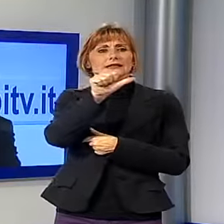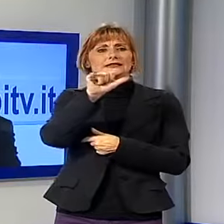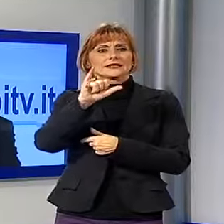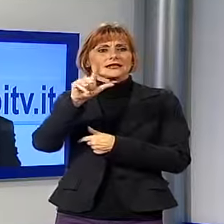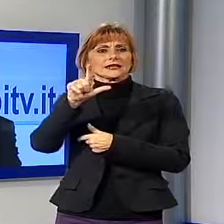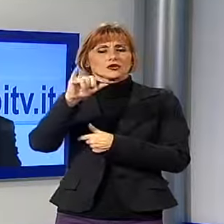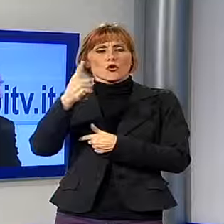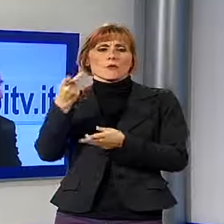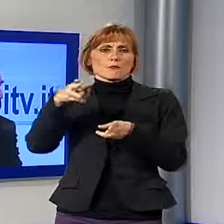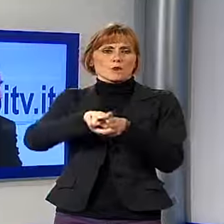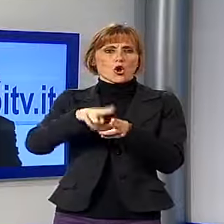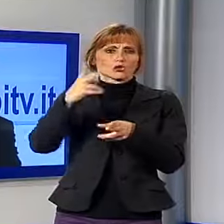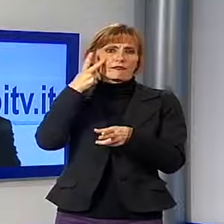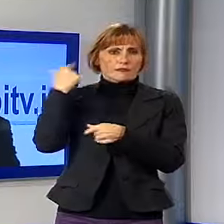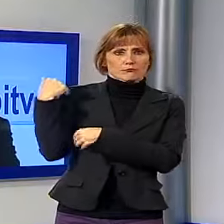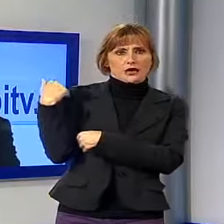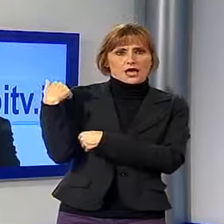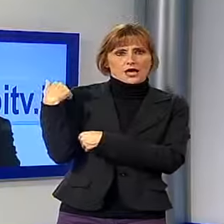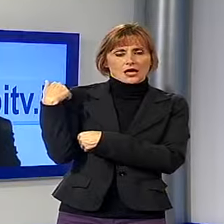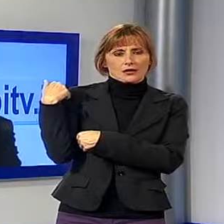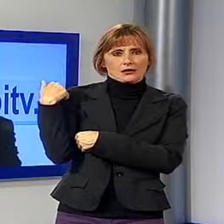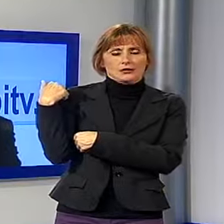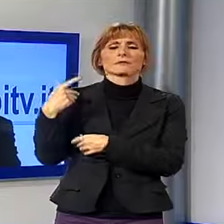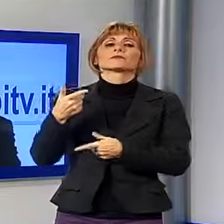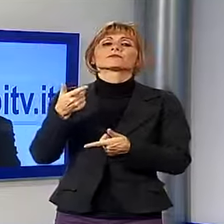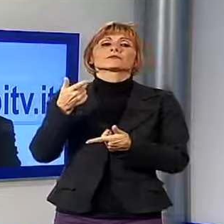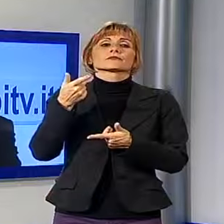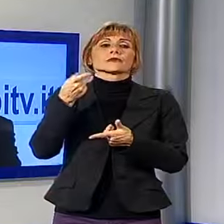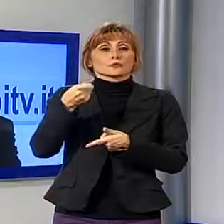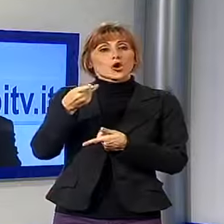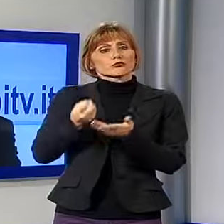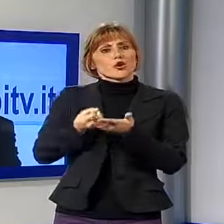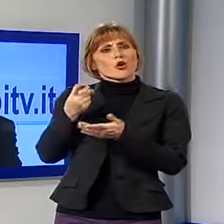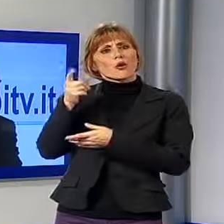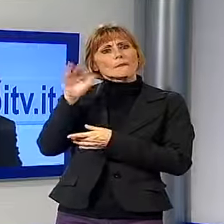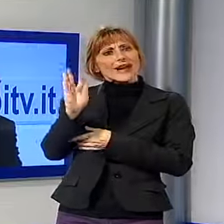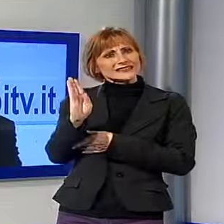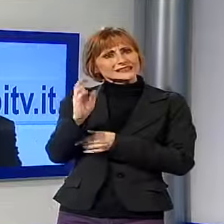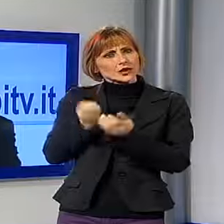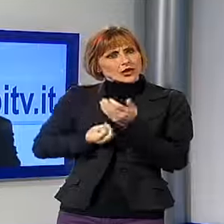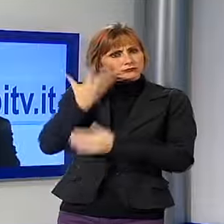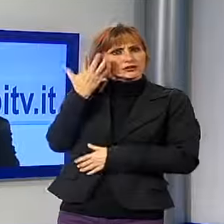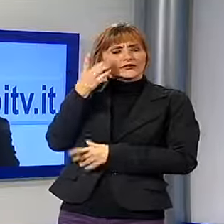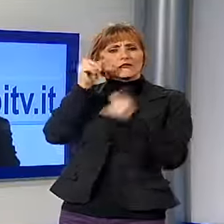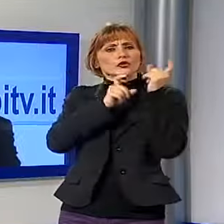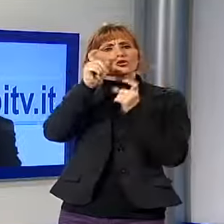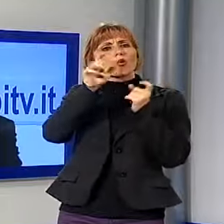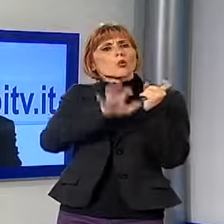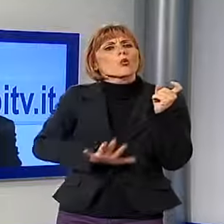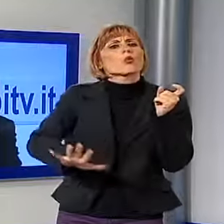scomparso lo scorso febbraio, che è stato proprio espressione della fotografia urbana, del paesaggio urbano e